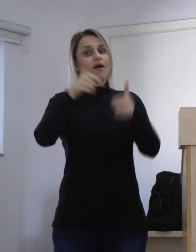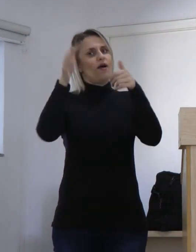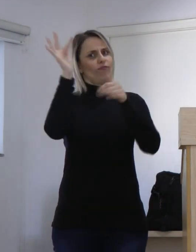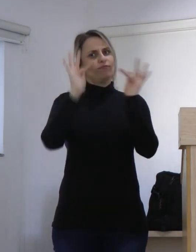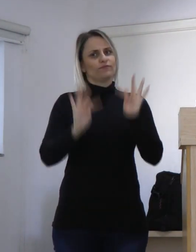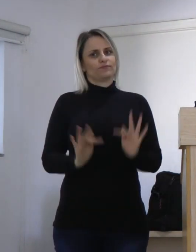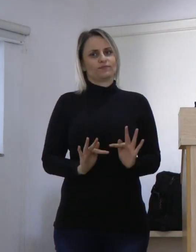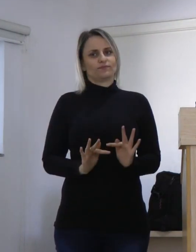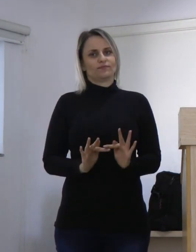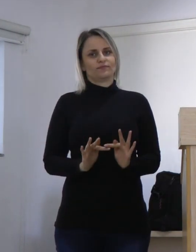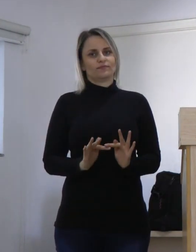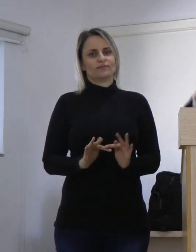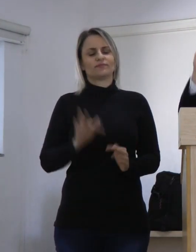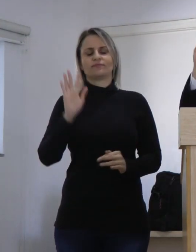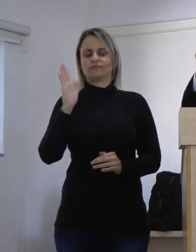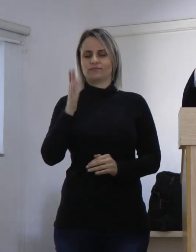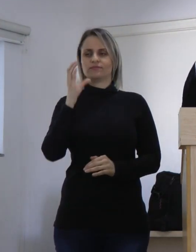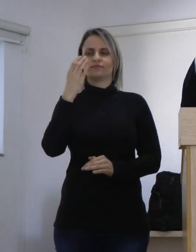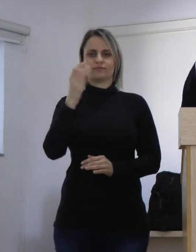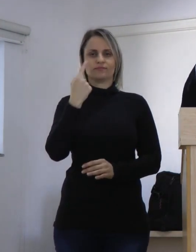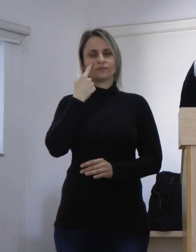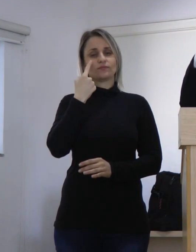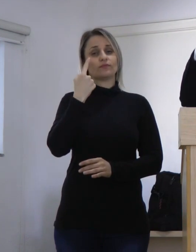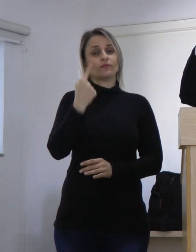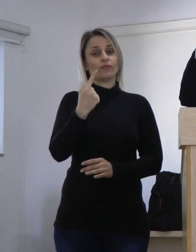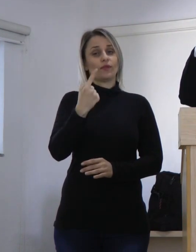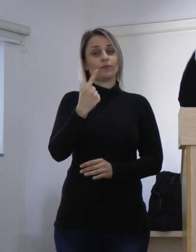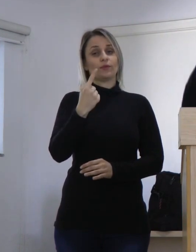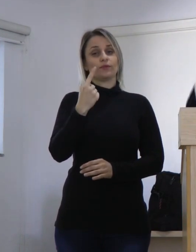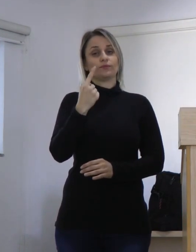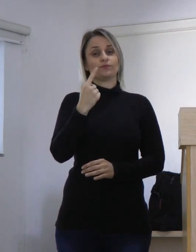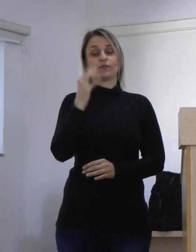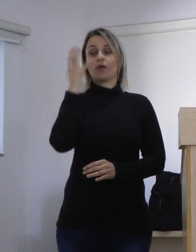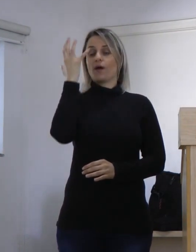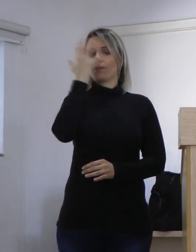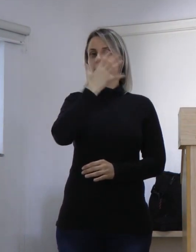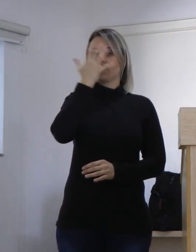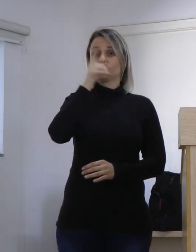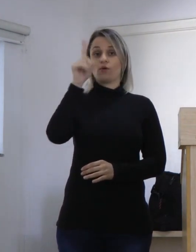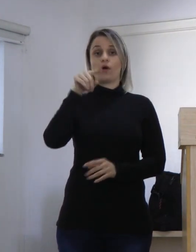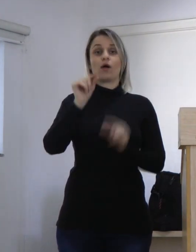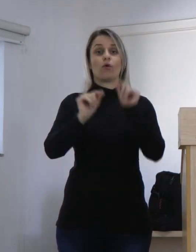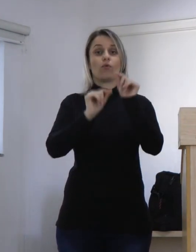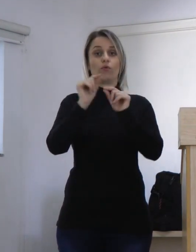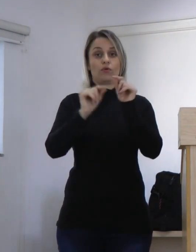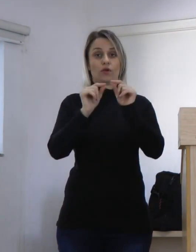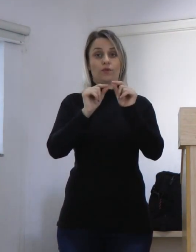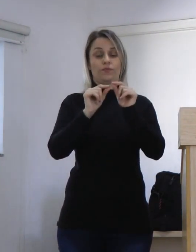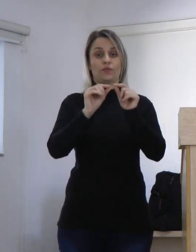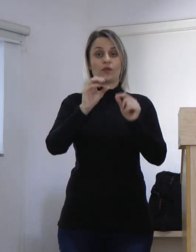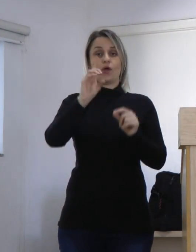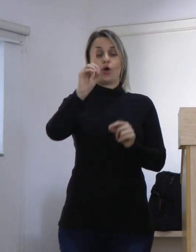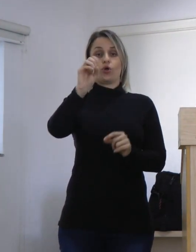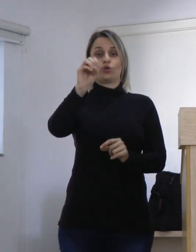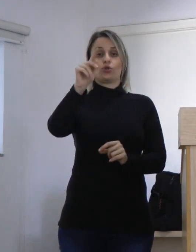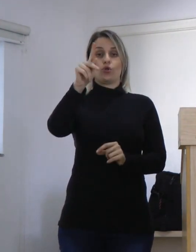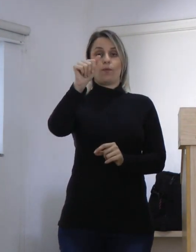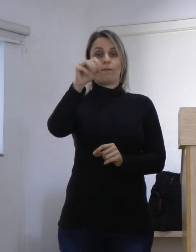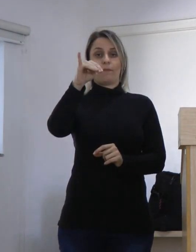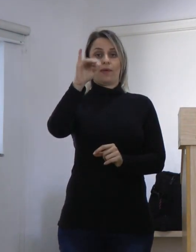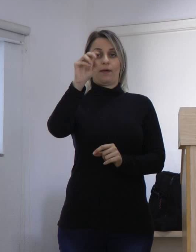Os cientistas já descobriram que a paixão é uma descarga de dopamina, ocitocina